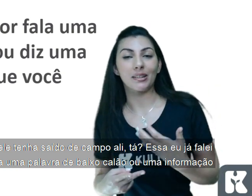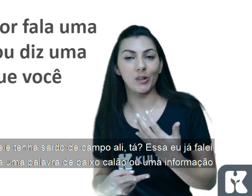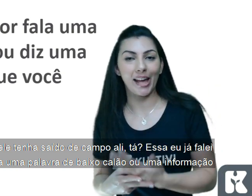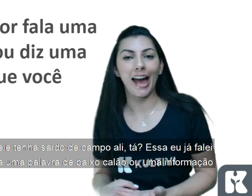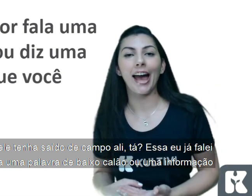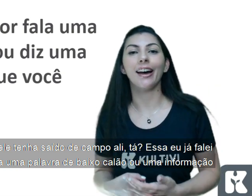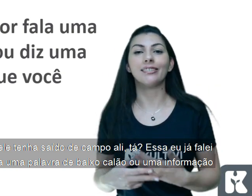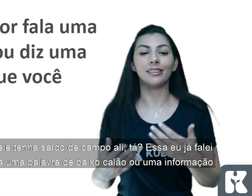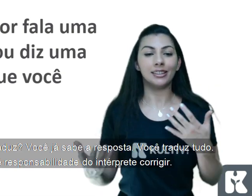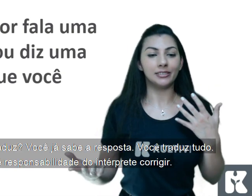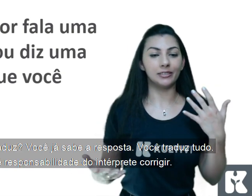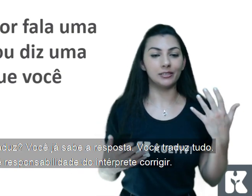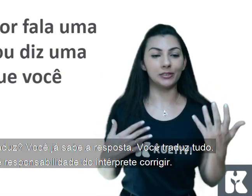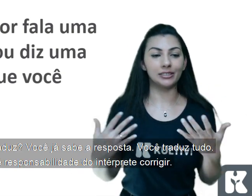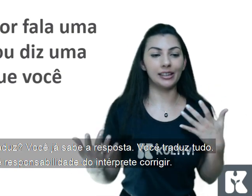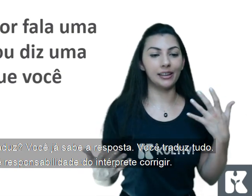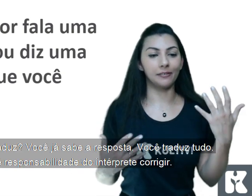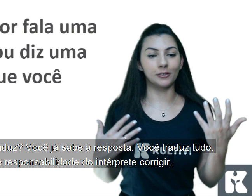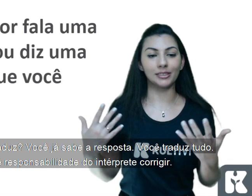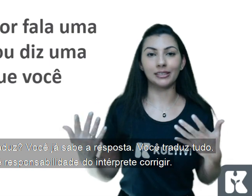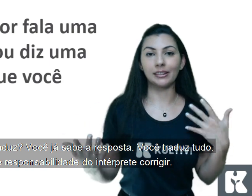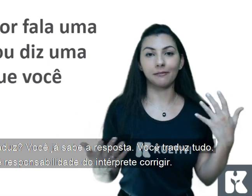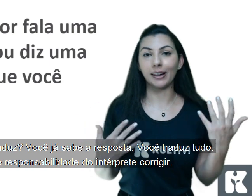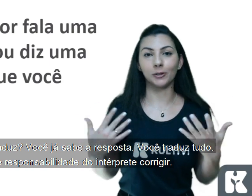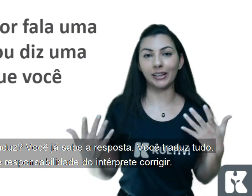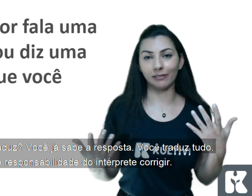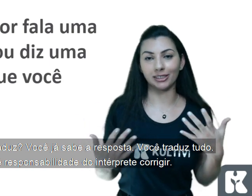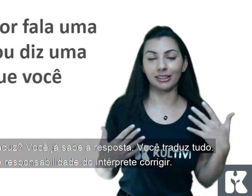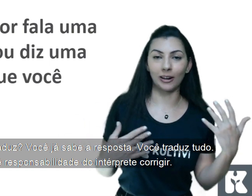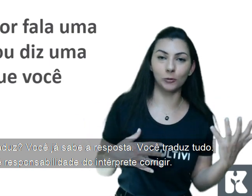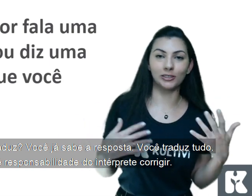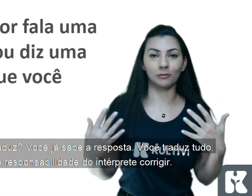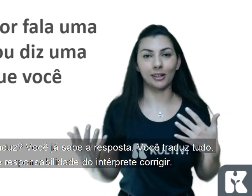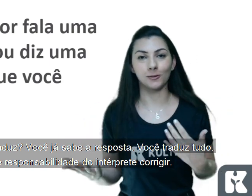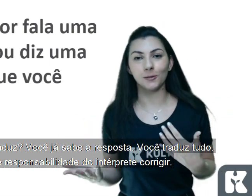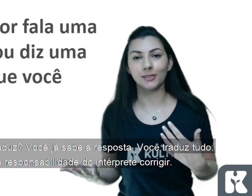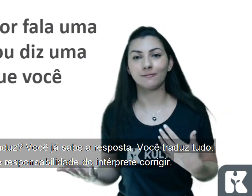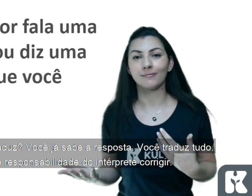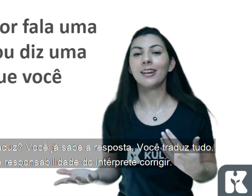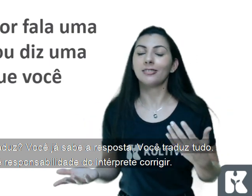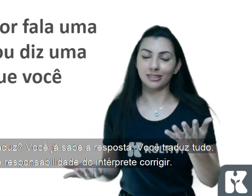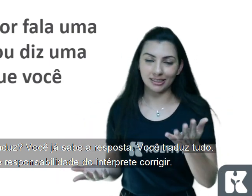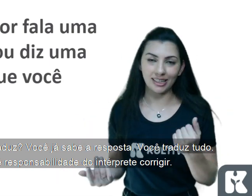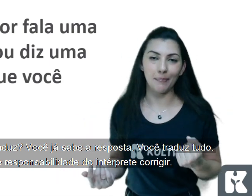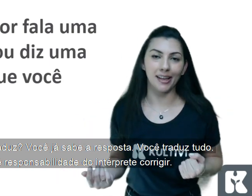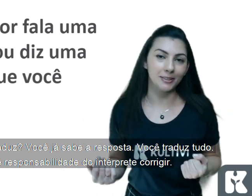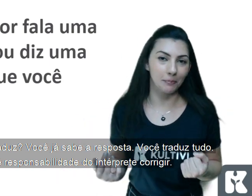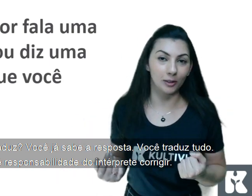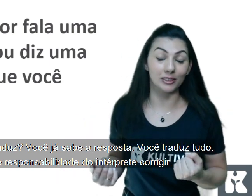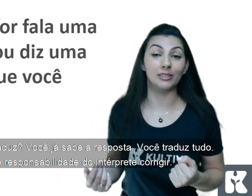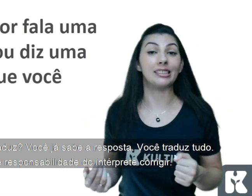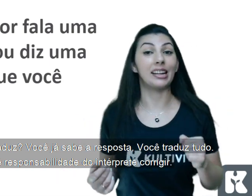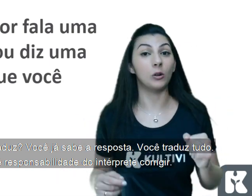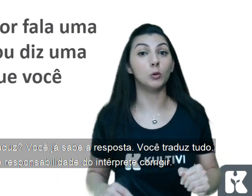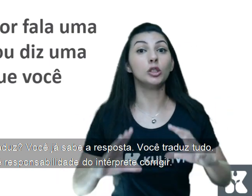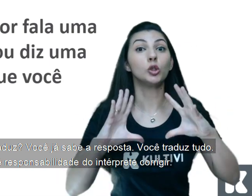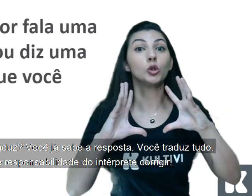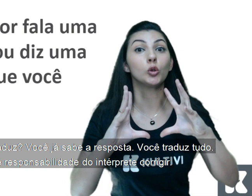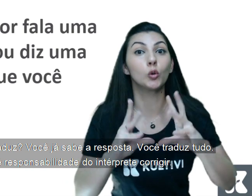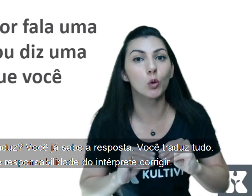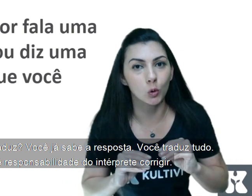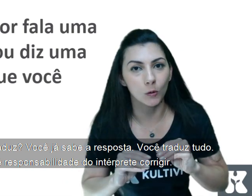uma informação errada, você faz o quê? Você traduz, não traduz? Você já sabe a resposta. Você